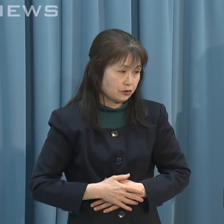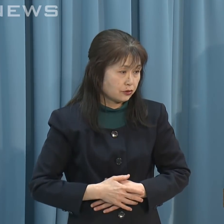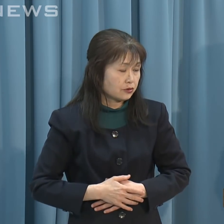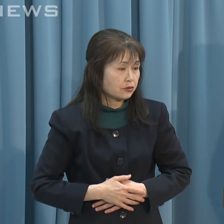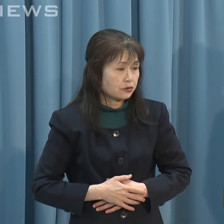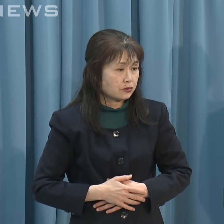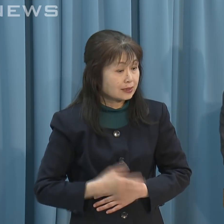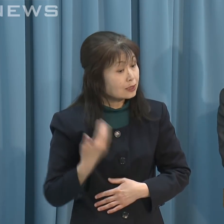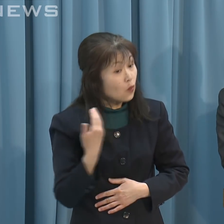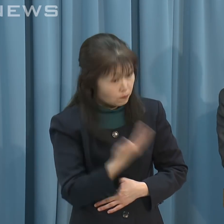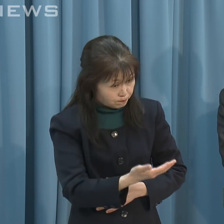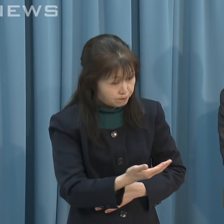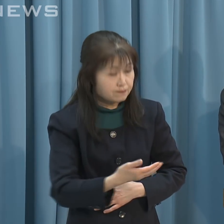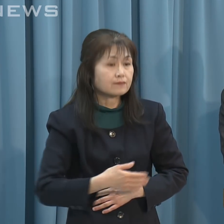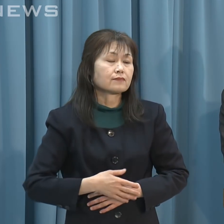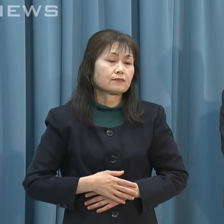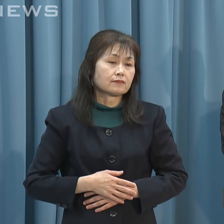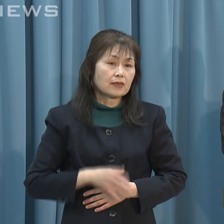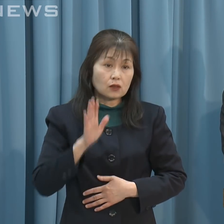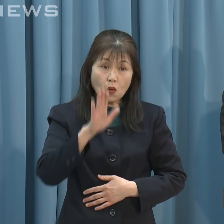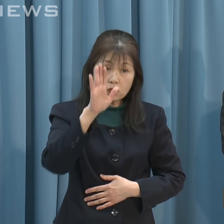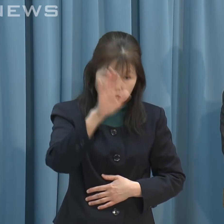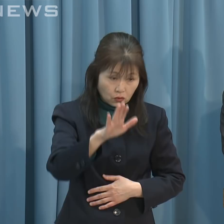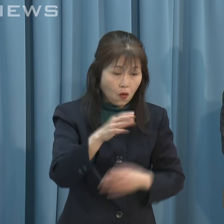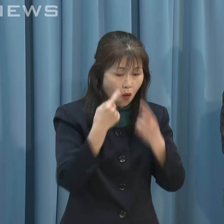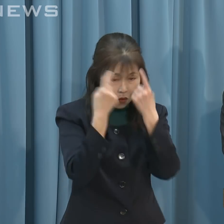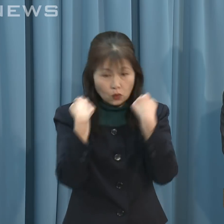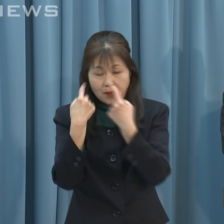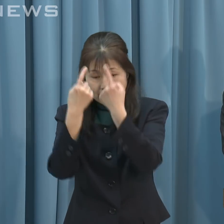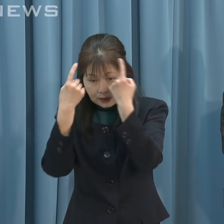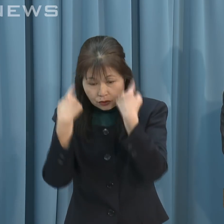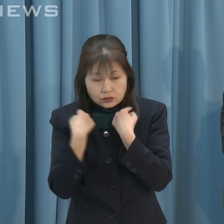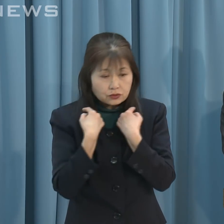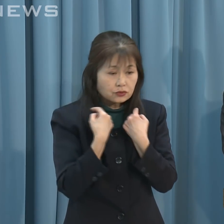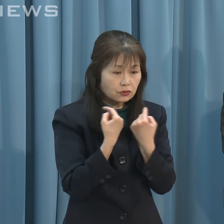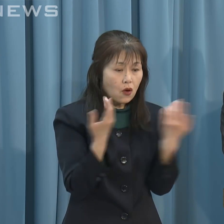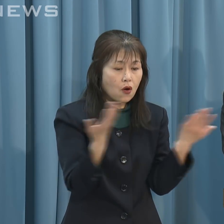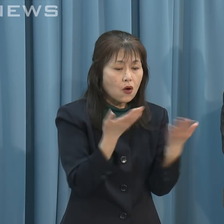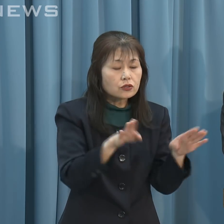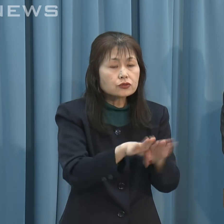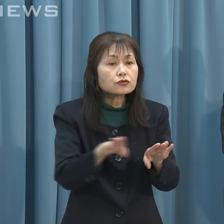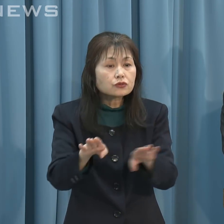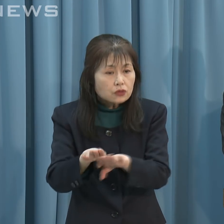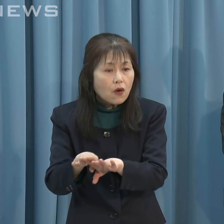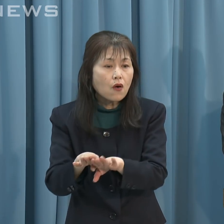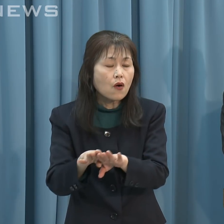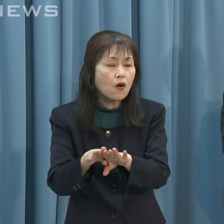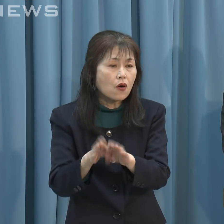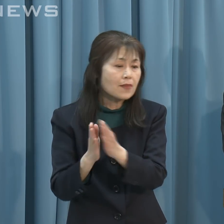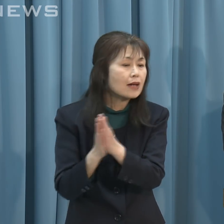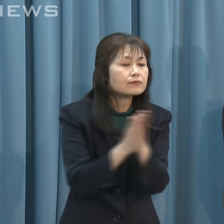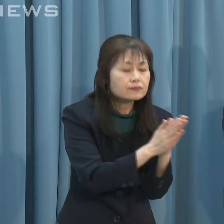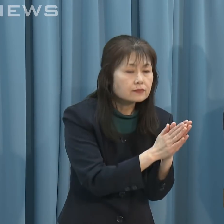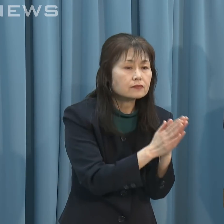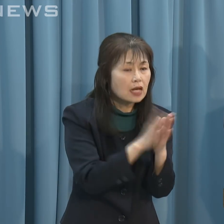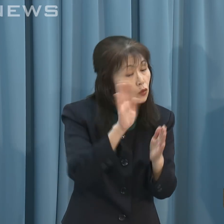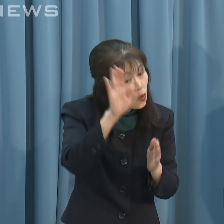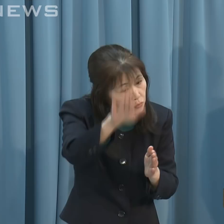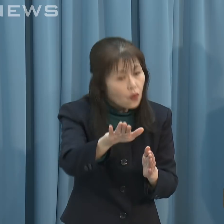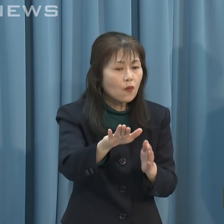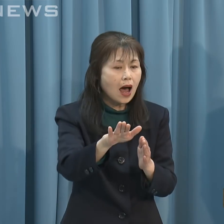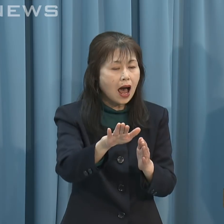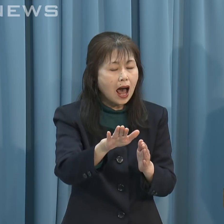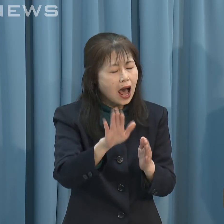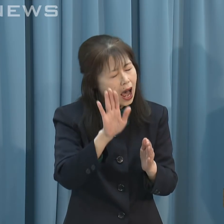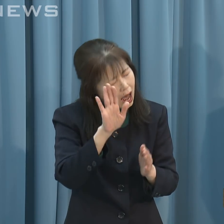ね、今後ですね、個別の休業などを要請するという、今後の含みを持たせたら言い方されましたけれども